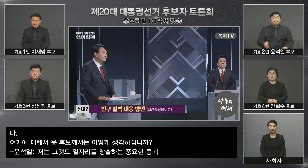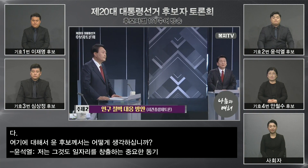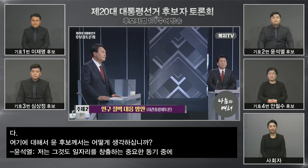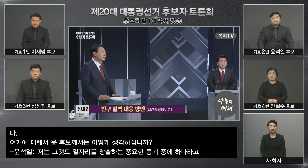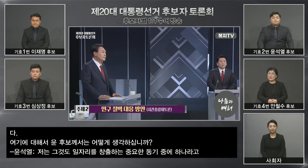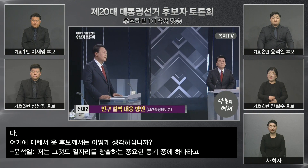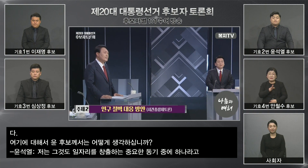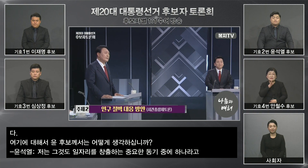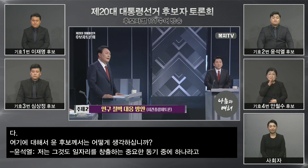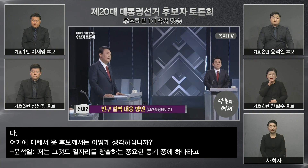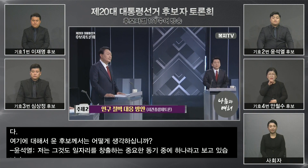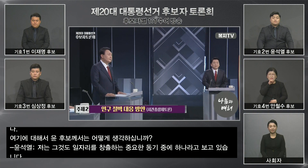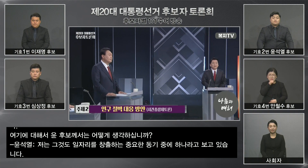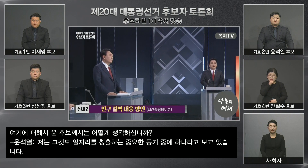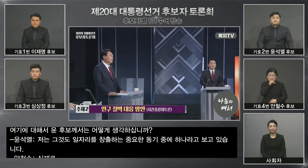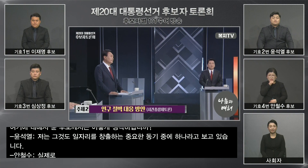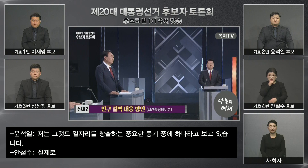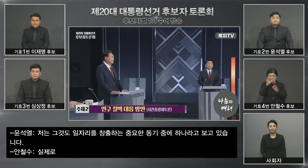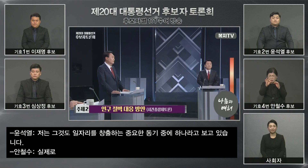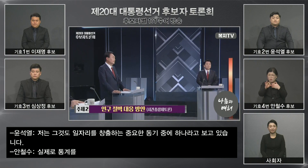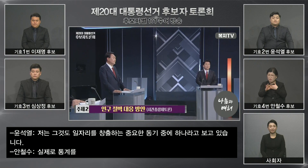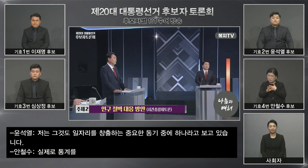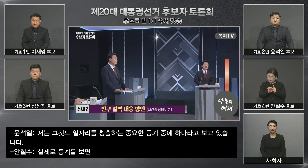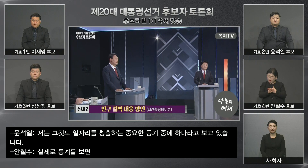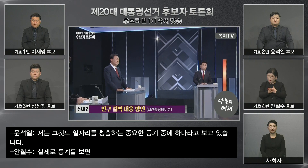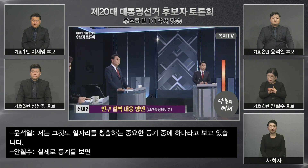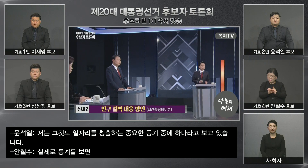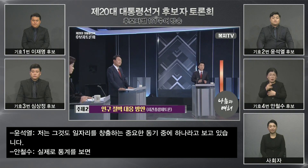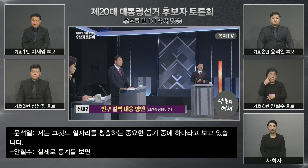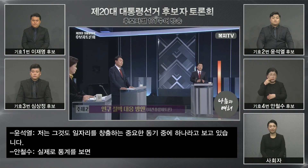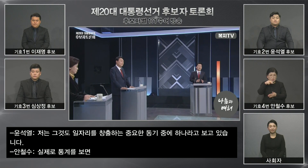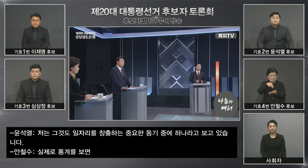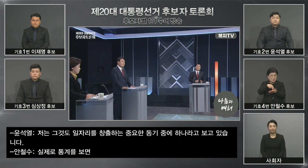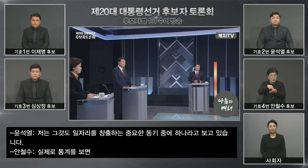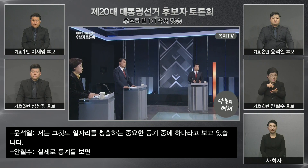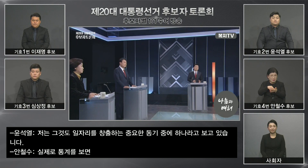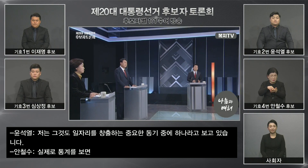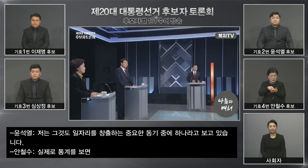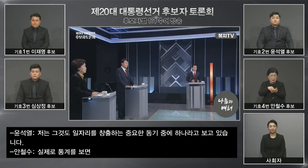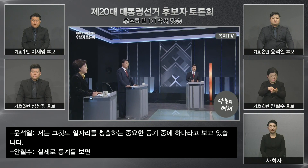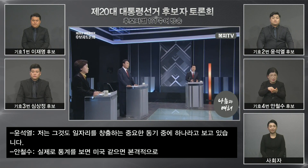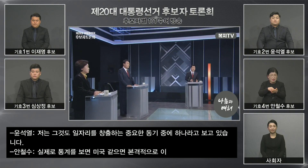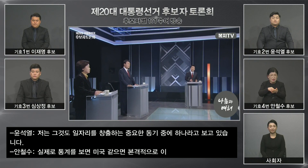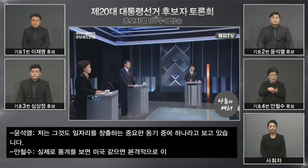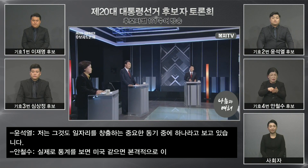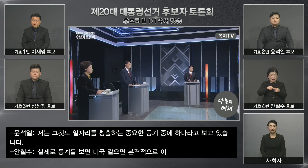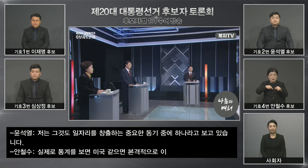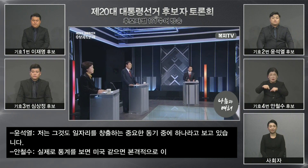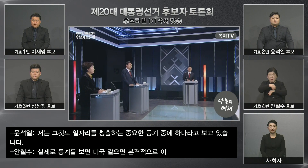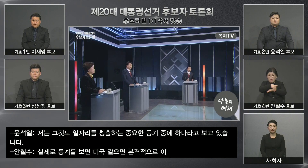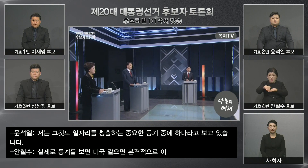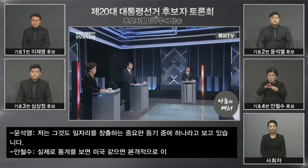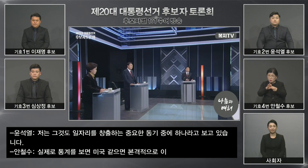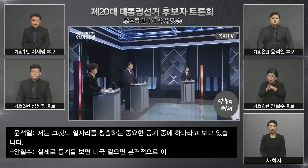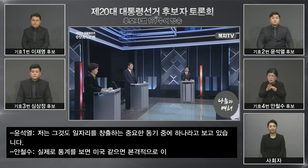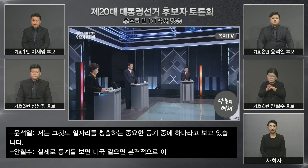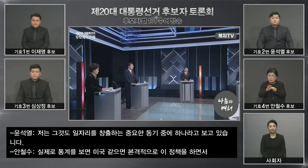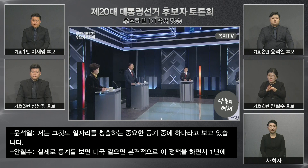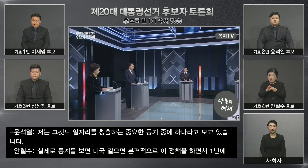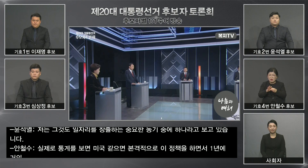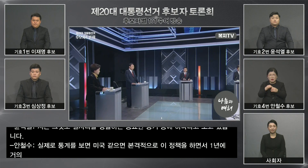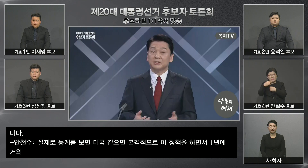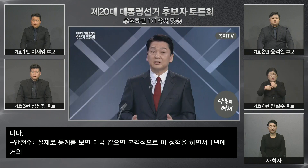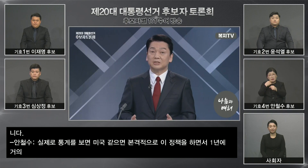통계를 보면 미국 같으면 본격적으로 이 정책을 하면서 1년에 거의 매년 1,000개